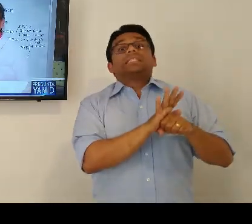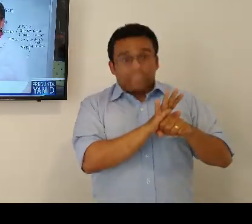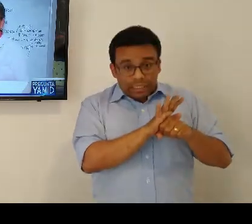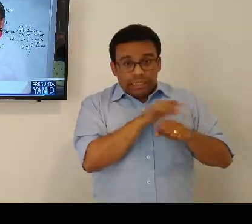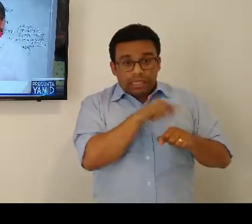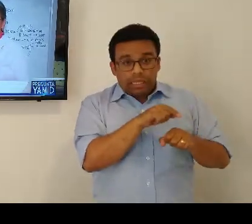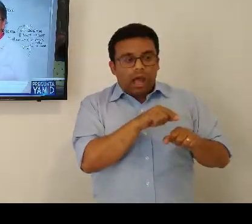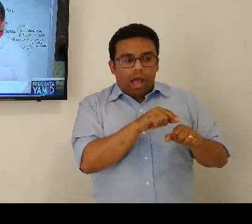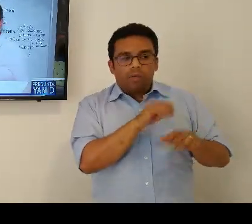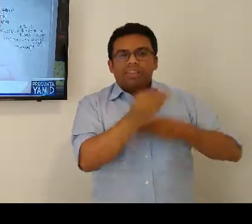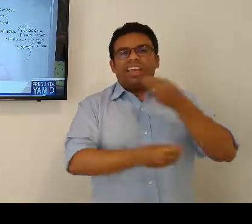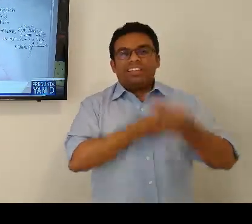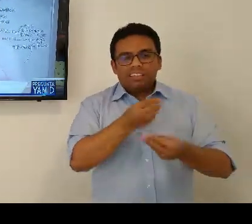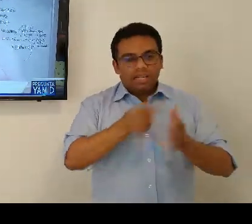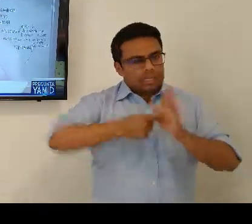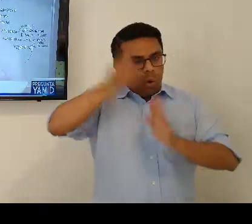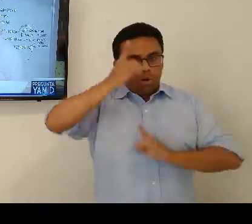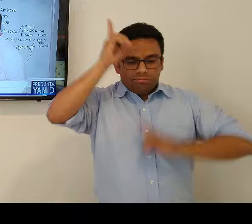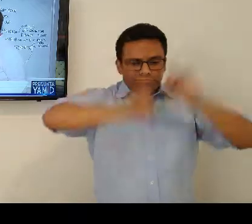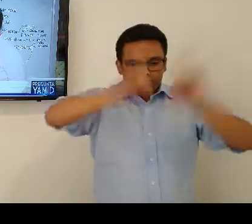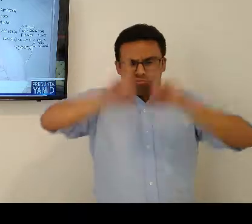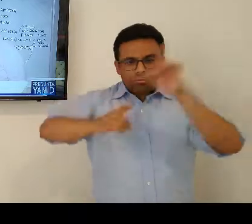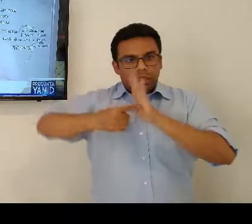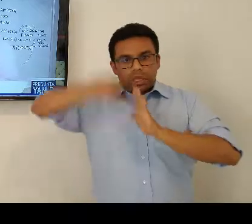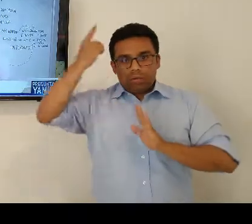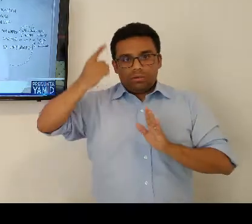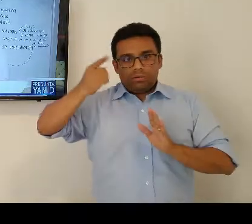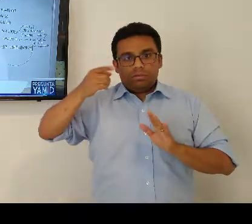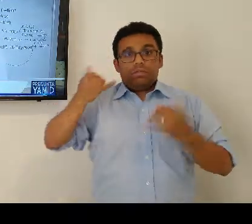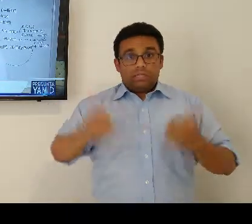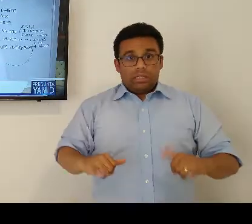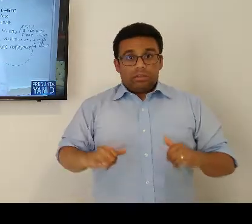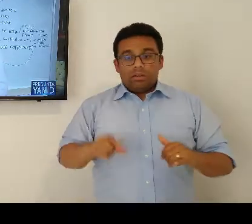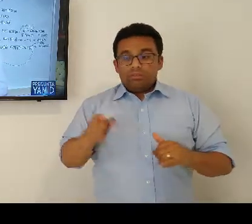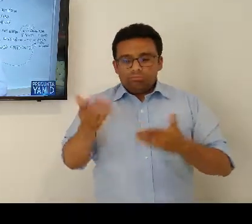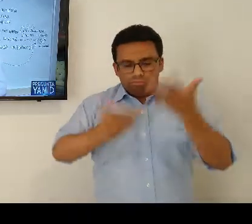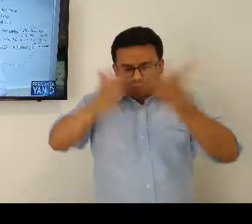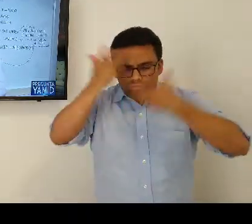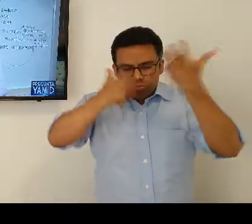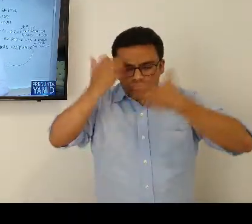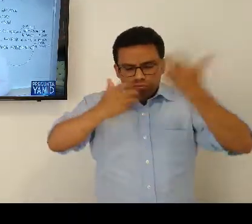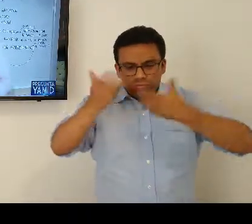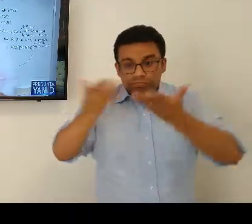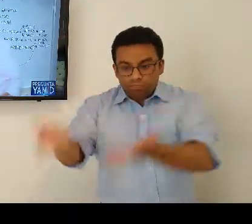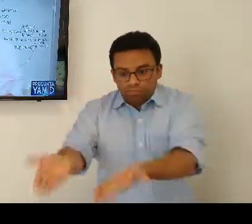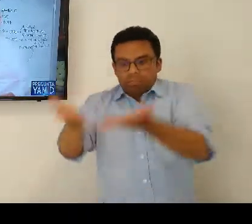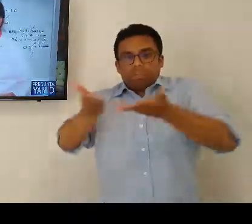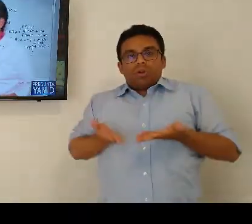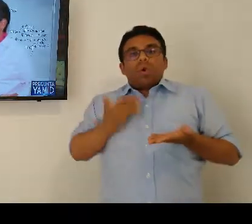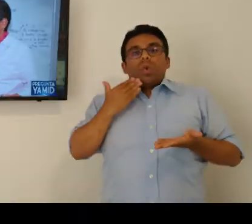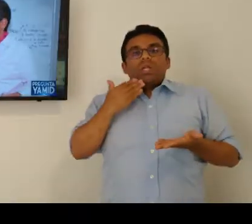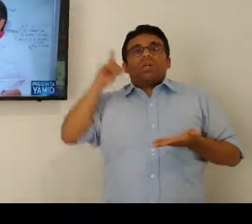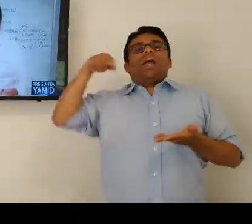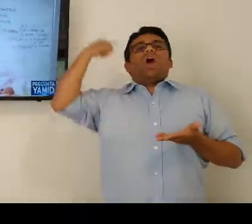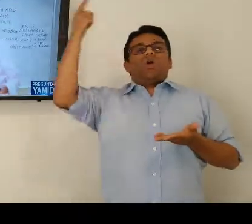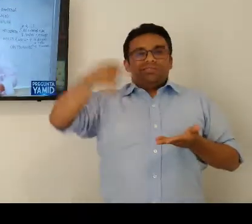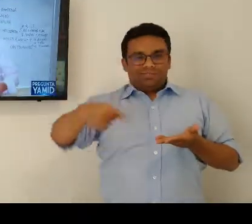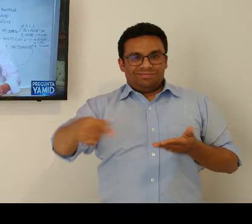bien. Debemos poder empezar a recibir las primeras pruebas de estas nuevas la próxima semana. Ahora, lo otro que vamos